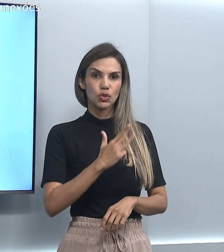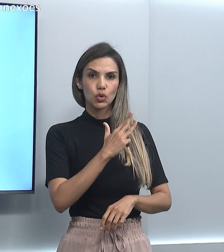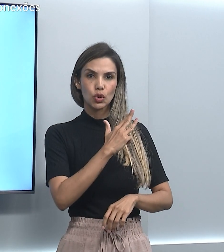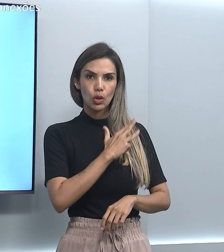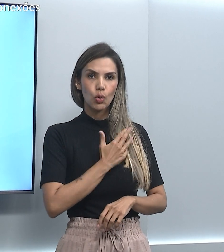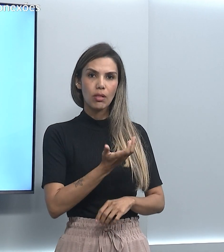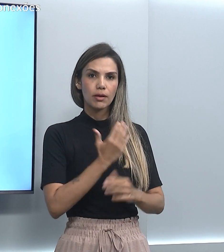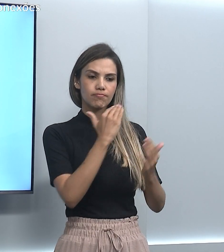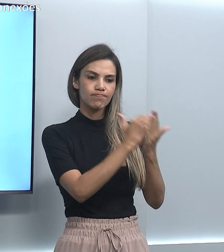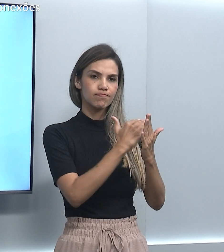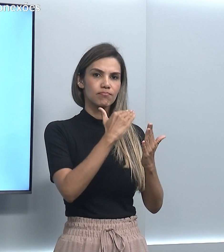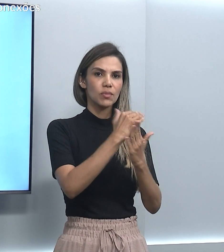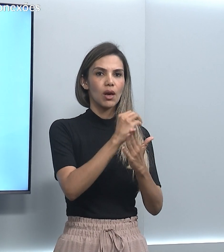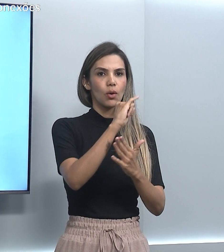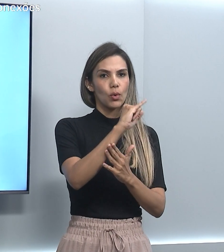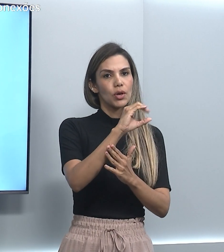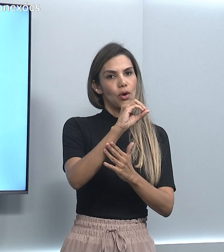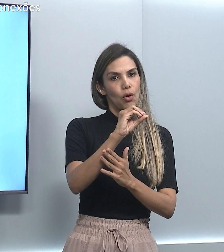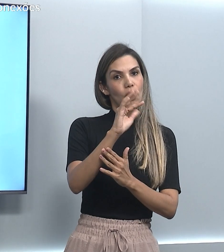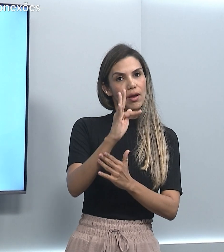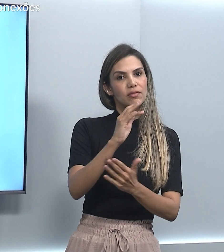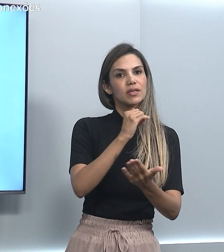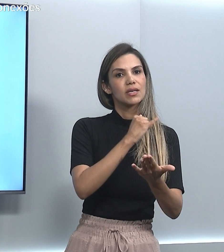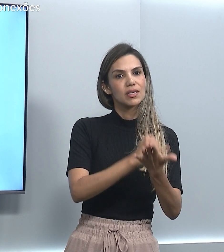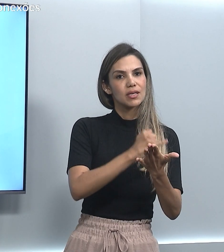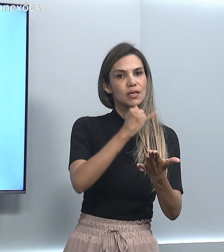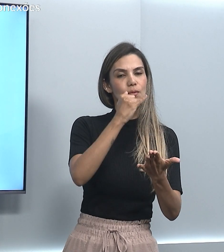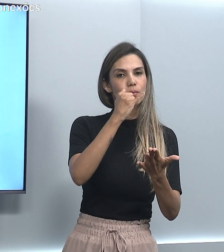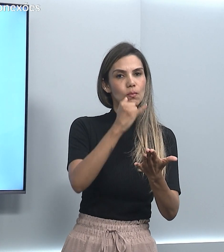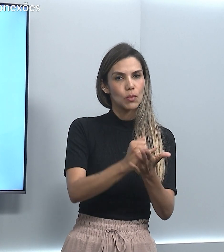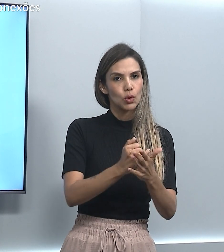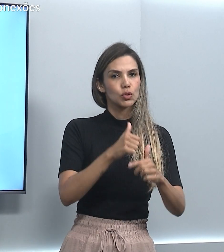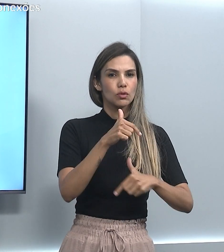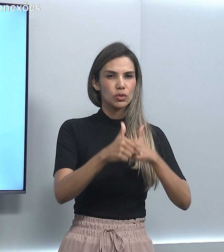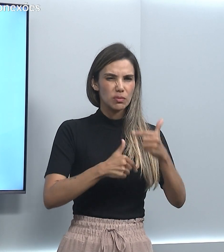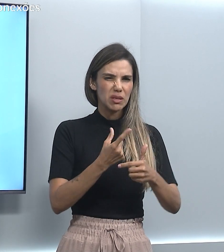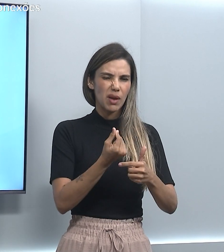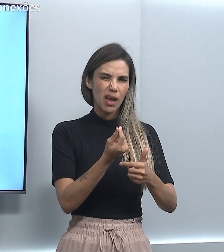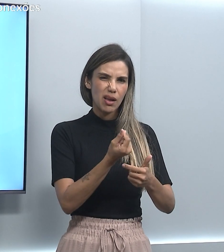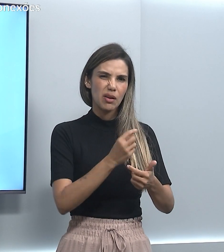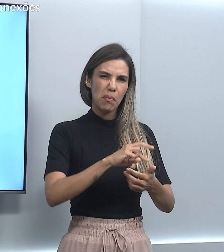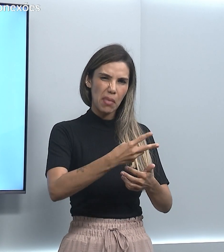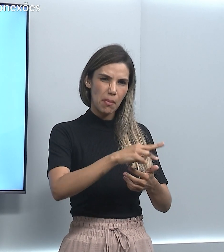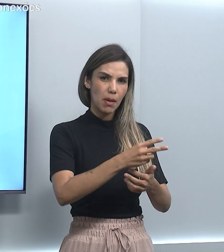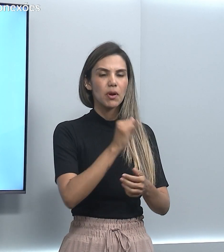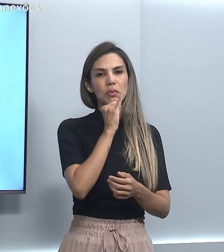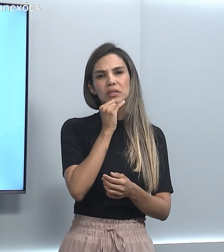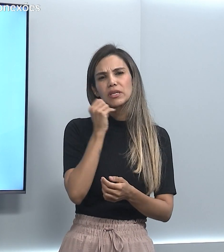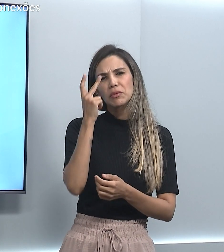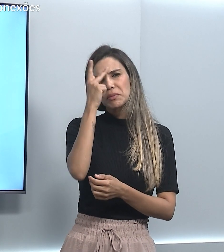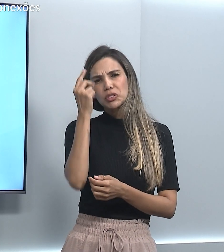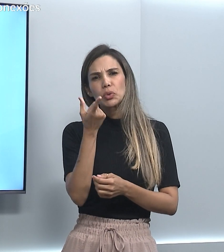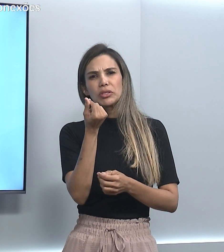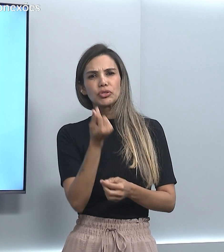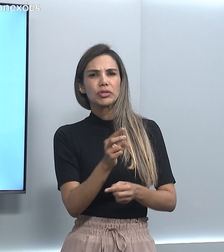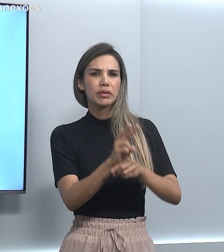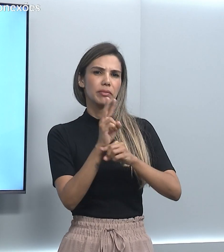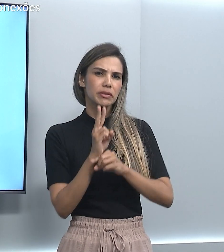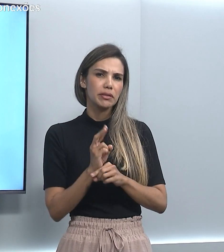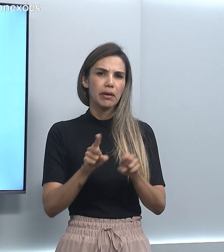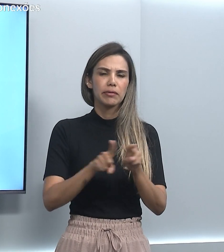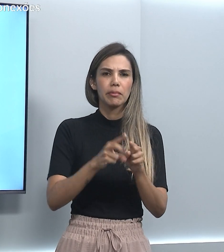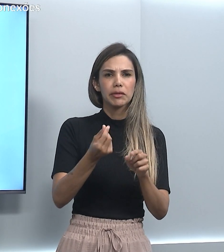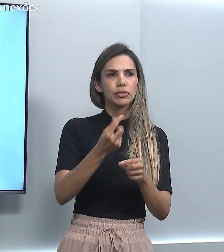o IOF, o Imposto sobre Operações Financeiras, que é cobrado em caso de crédito,